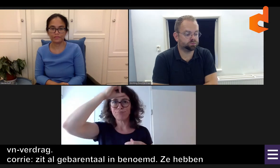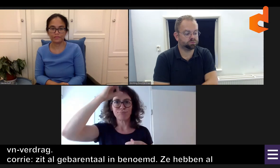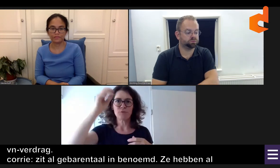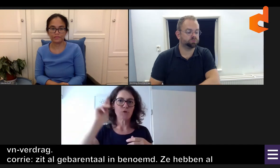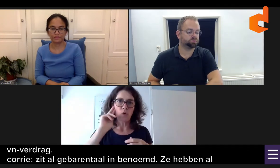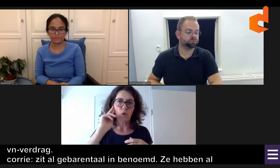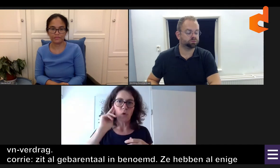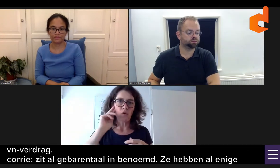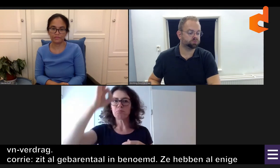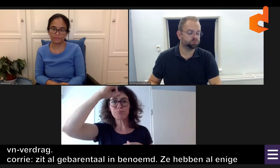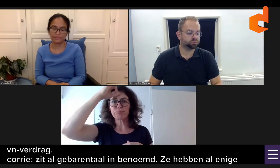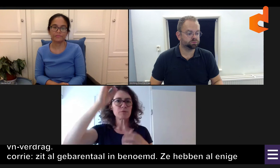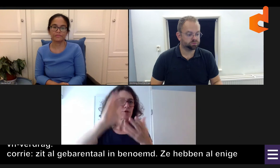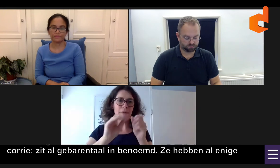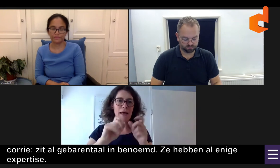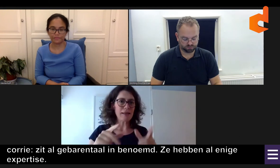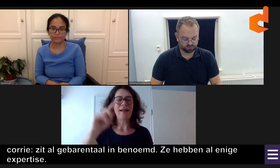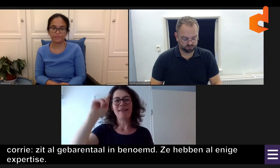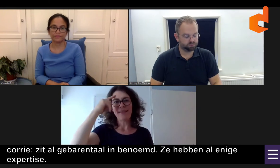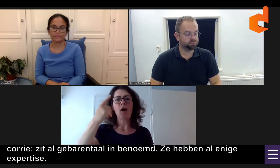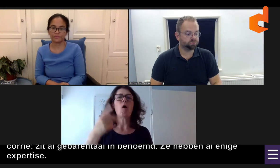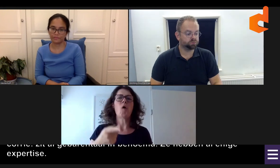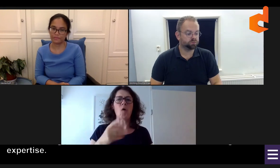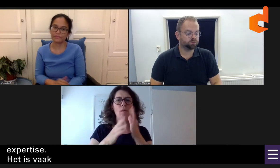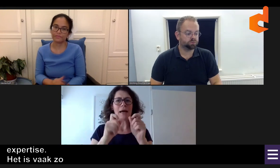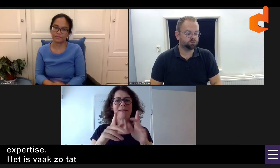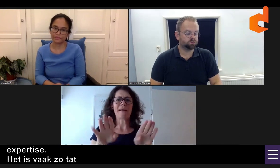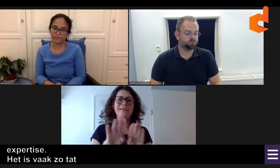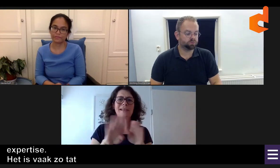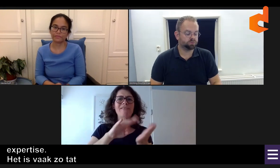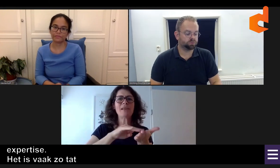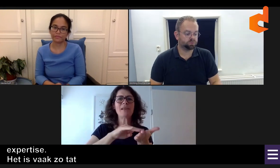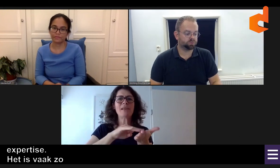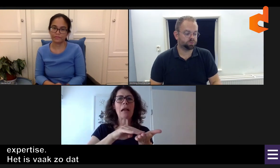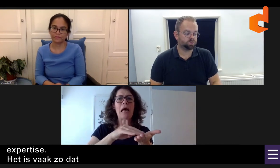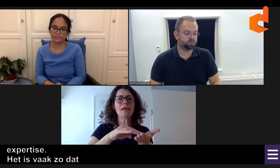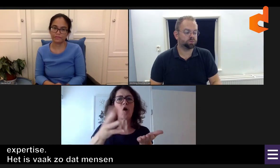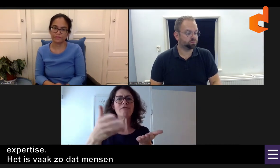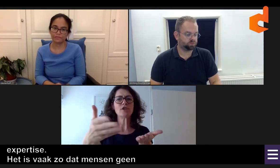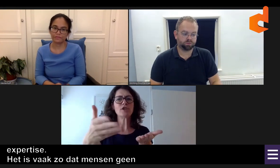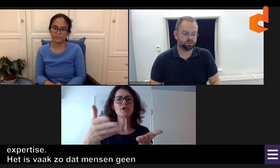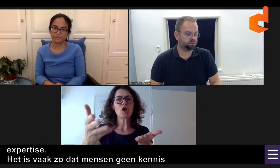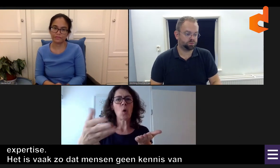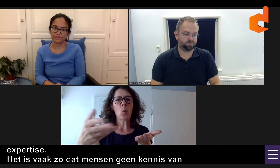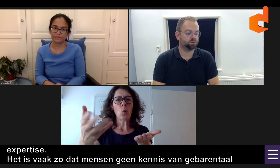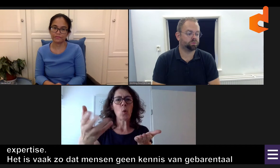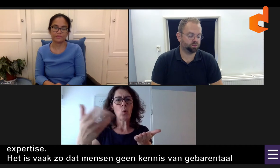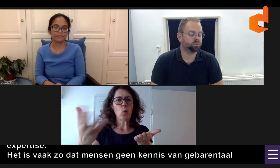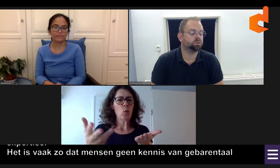Corrie, ja, het is natuurlijk heel vaak zo dat mensen geen kennis hebben van gebarentaal van dove mensen. Mensen denken dan gebarentaal is hetzelfde als